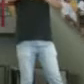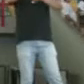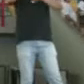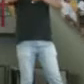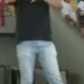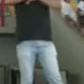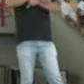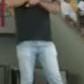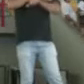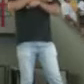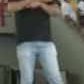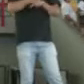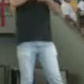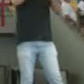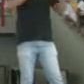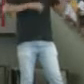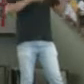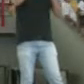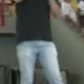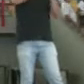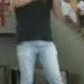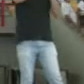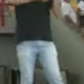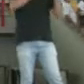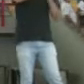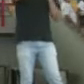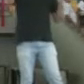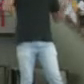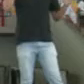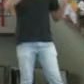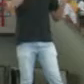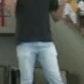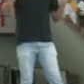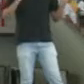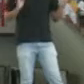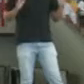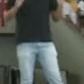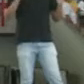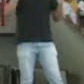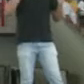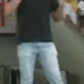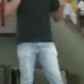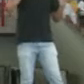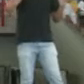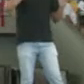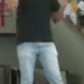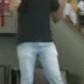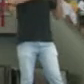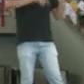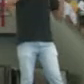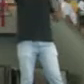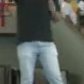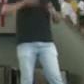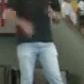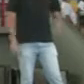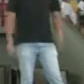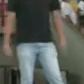na redação. Vocês viram isso? Ô pessoal, vocês viram isso? Quem viu isso? Levanta o braço aqui para